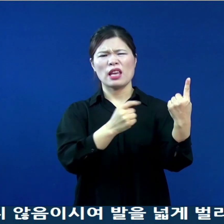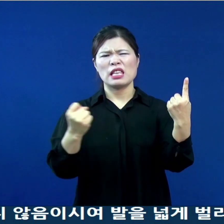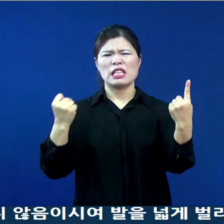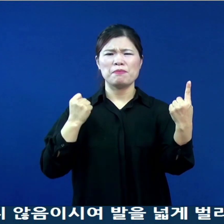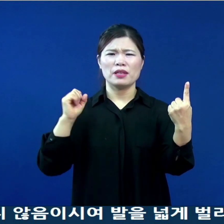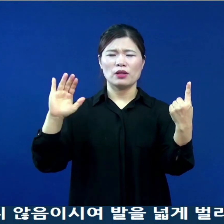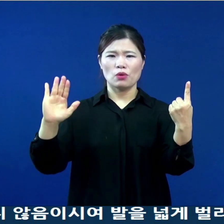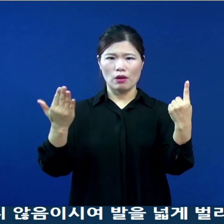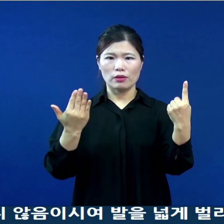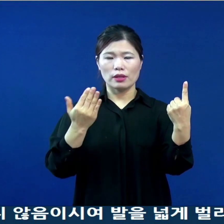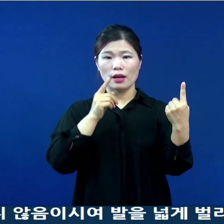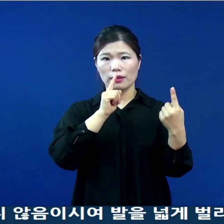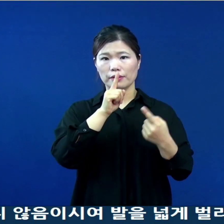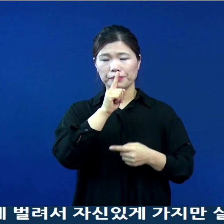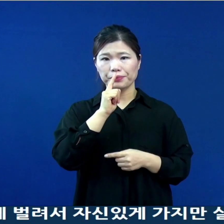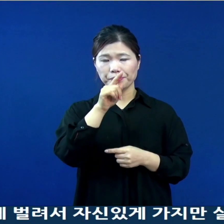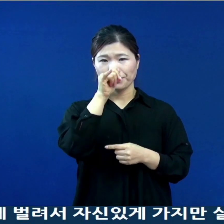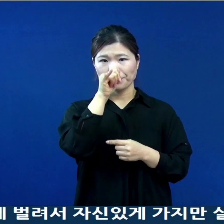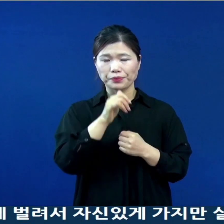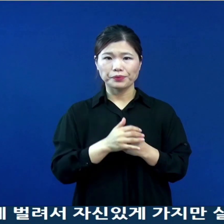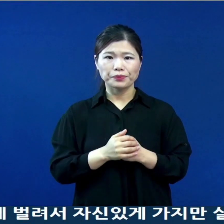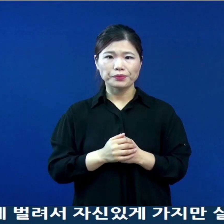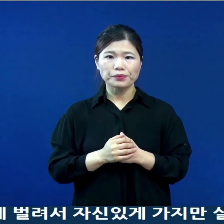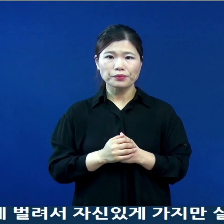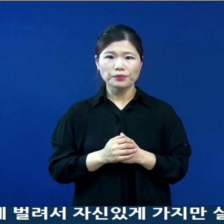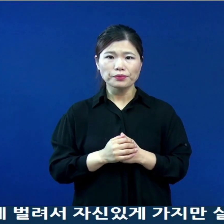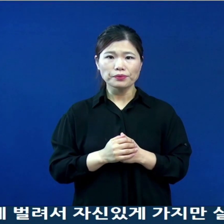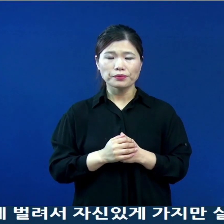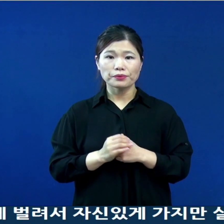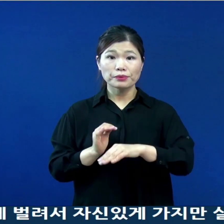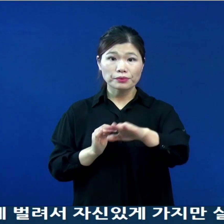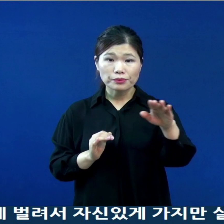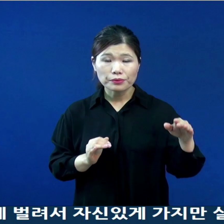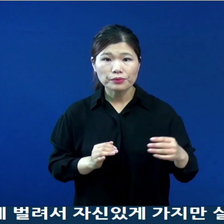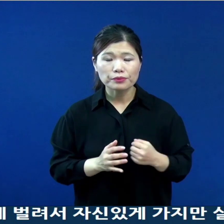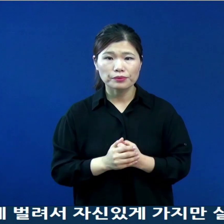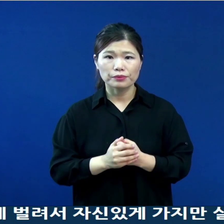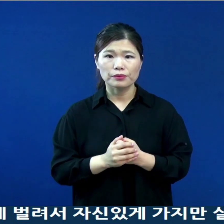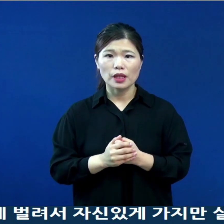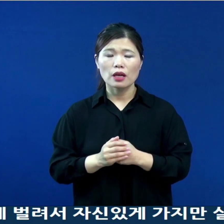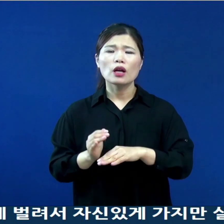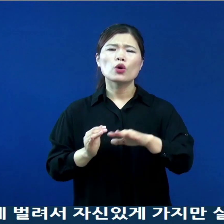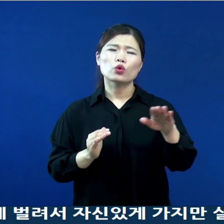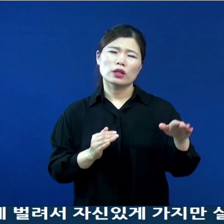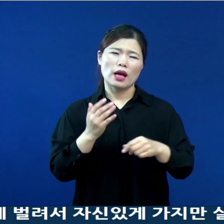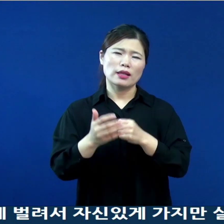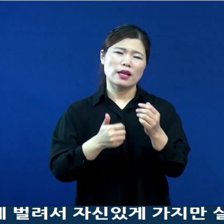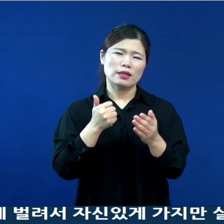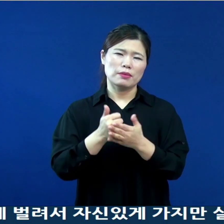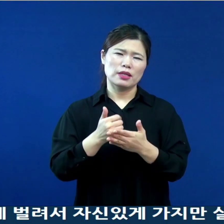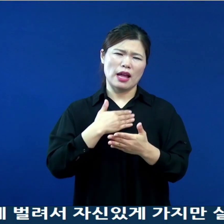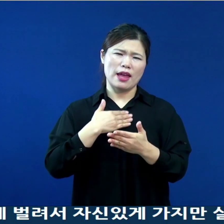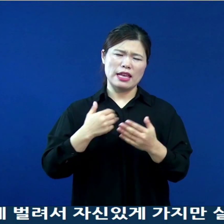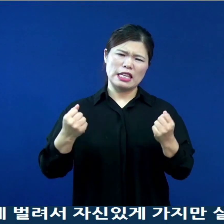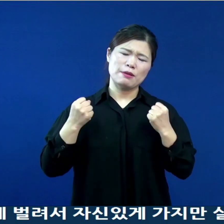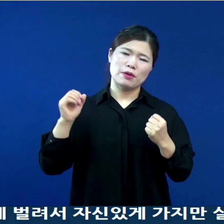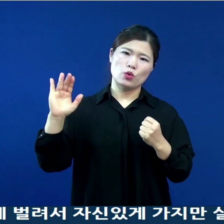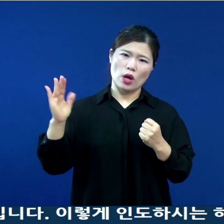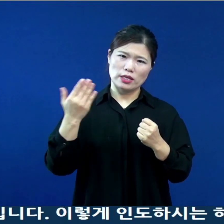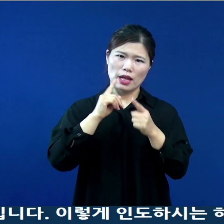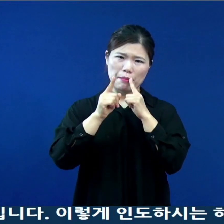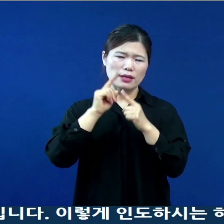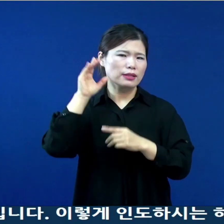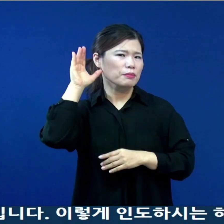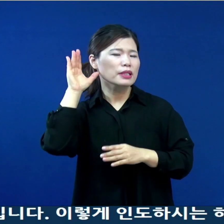되었다라고 설명을 하고 있습니다. 여러분, 우린 하나님이 나의 힘이 되어 주신다 이런 말씀을 들을